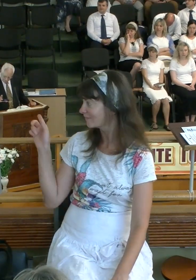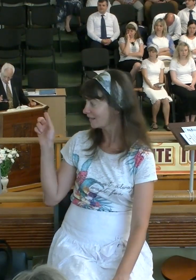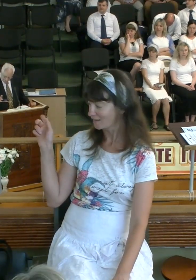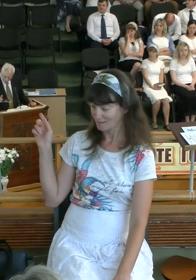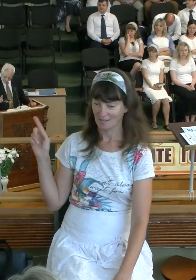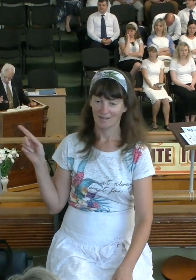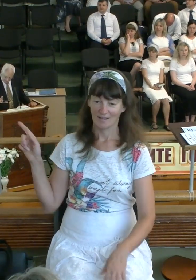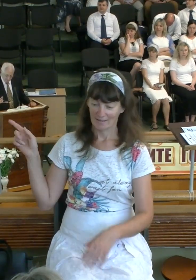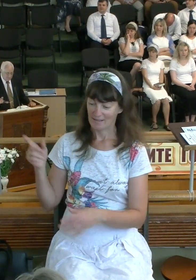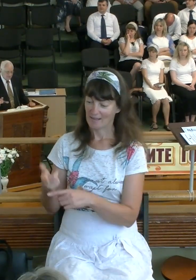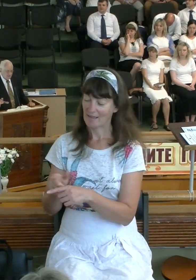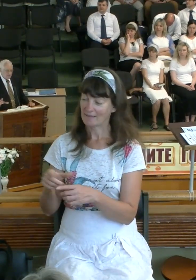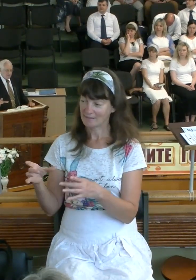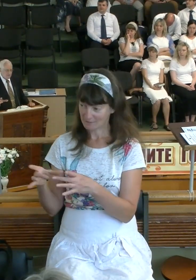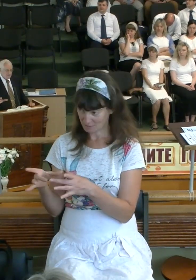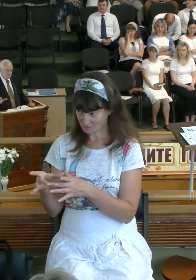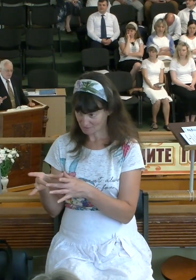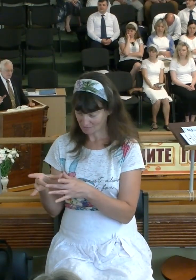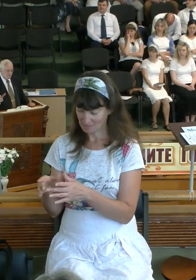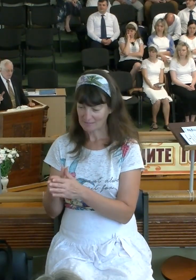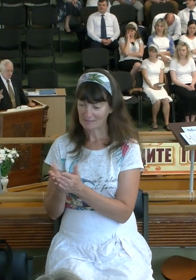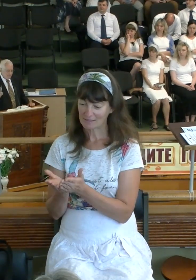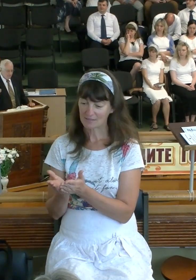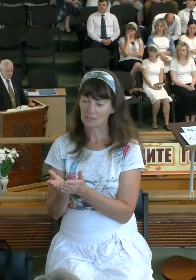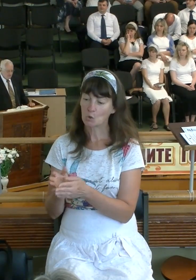«Помилование» Тамары Лещенко.